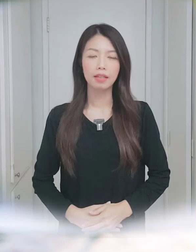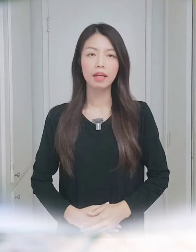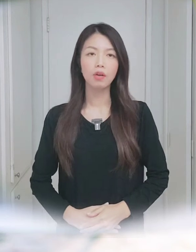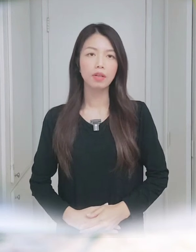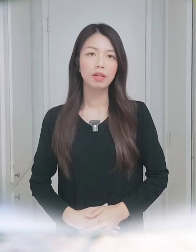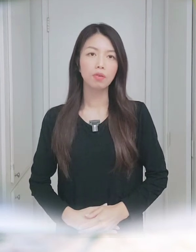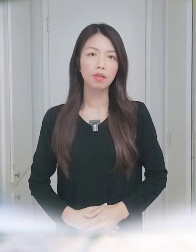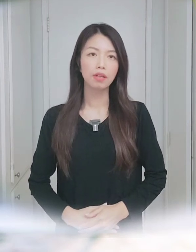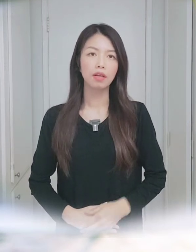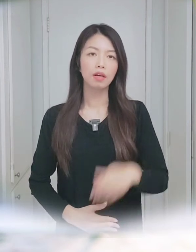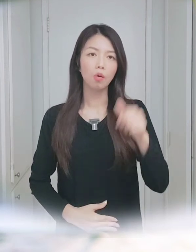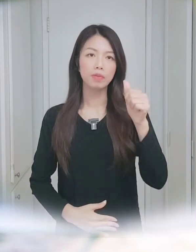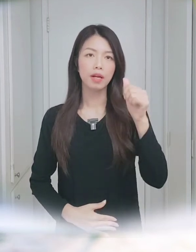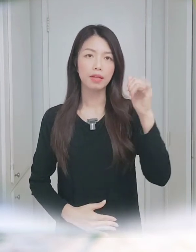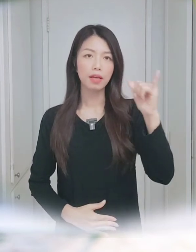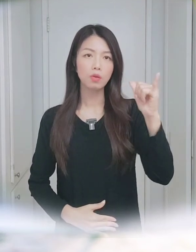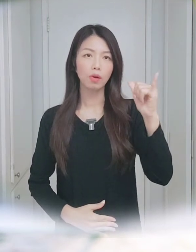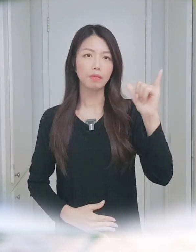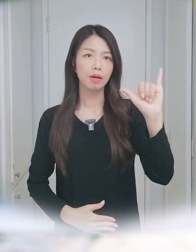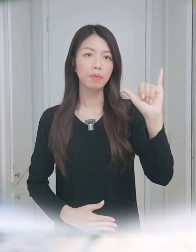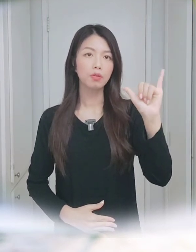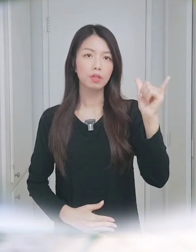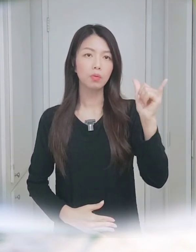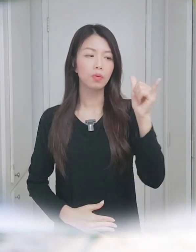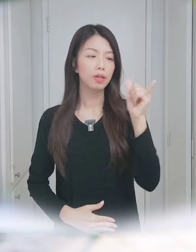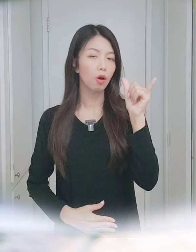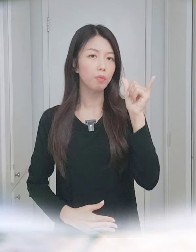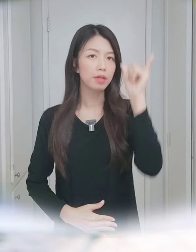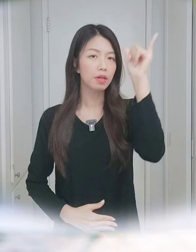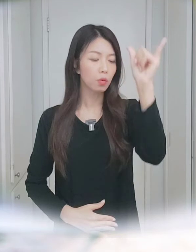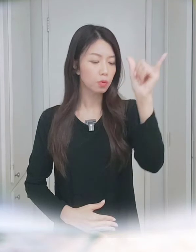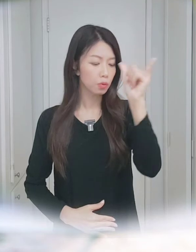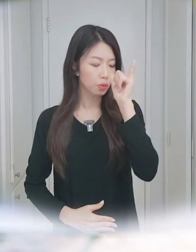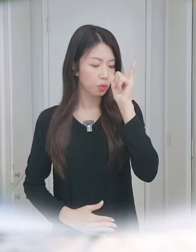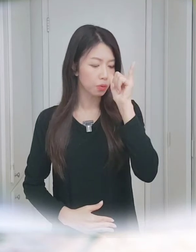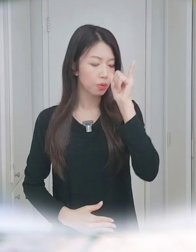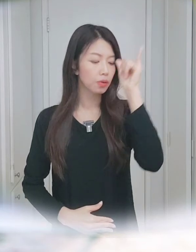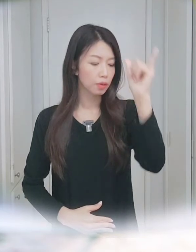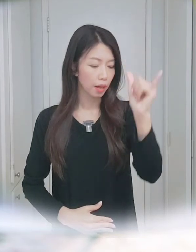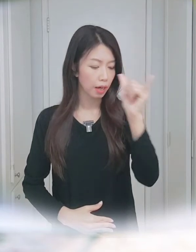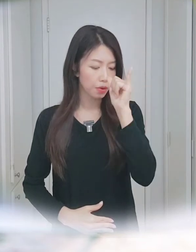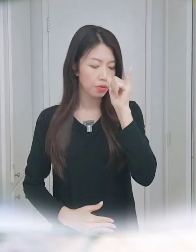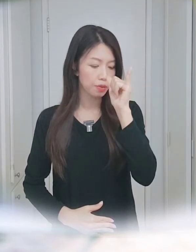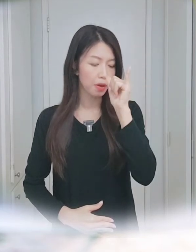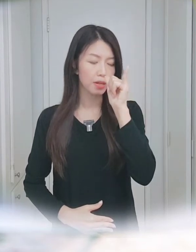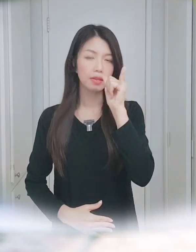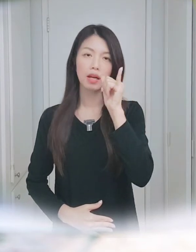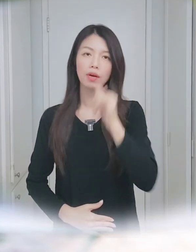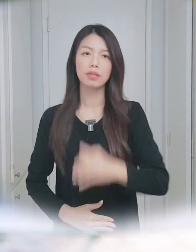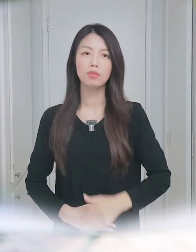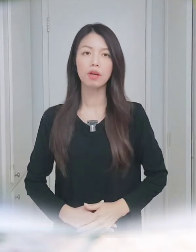있네. 있다라고 하는 뜻의 수어는 검지랑 새끼손가락만 펴주시고 이 엄지를 코 쪽으로 다가와